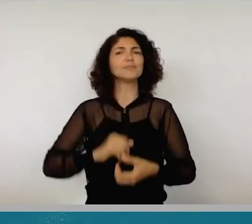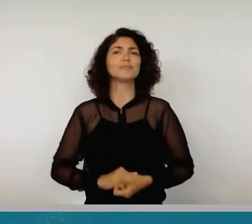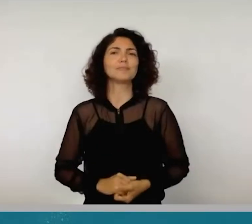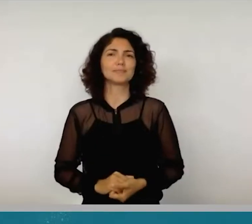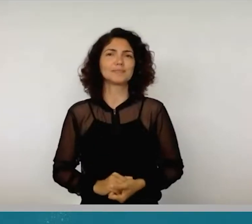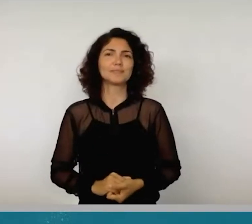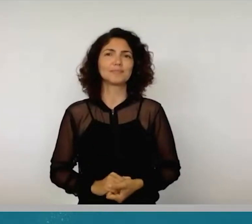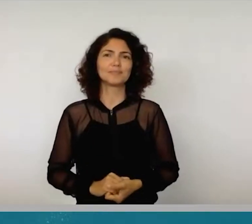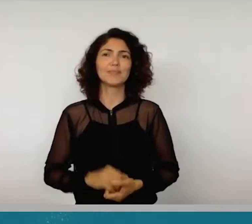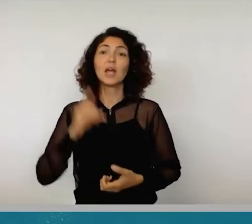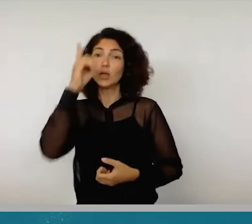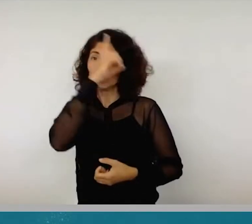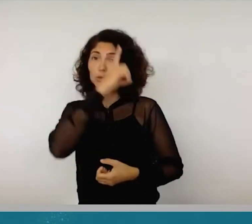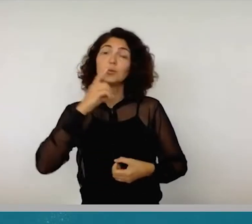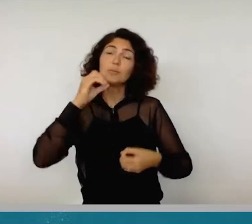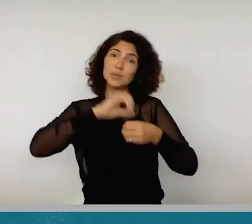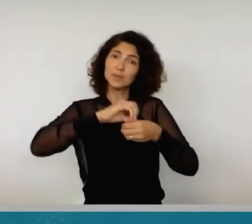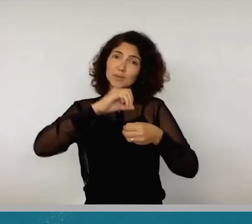de domingo, no dia do Senhor.